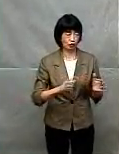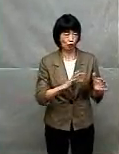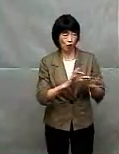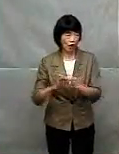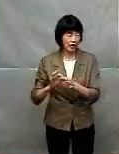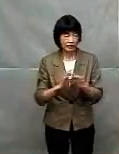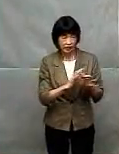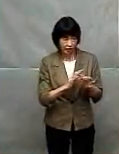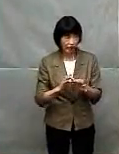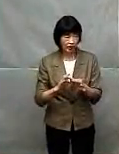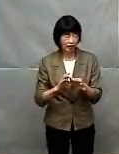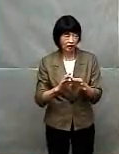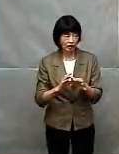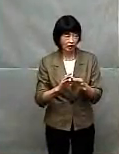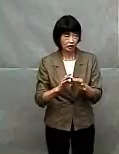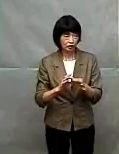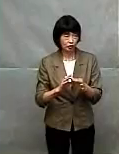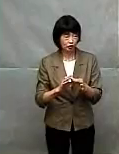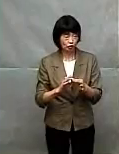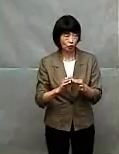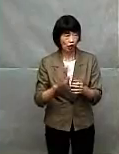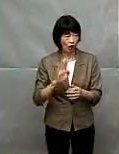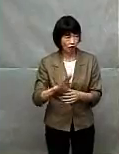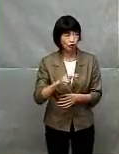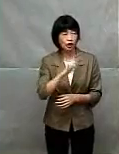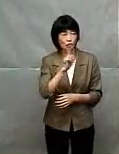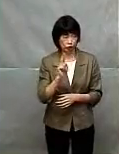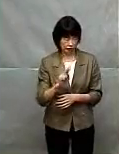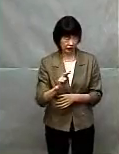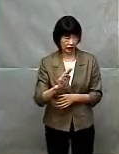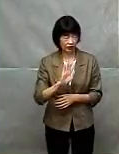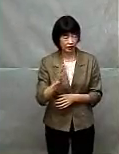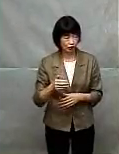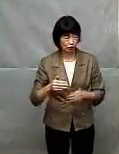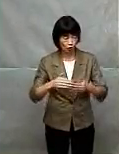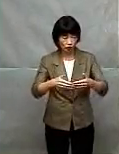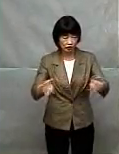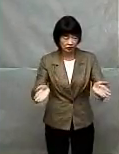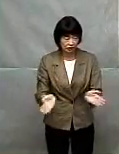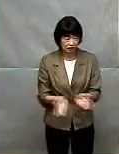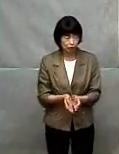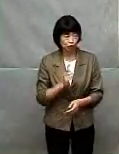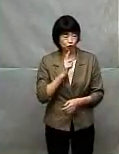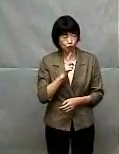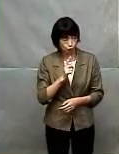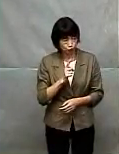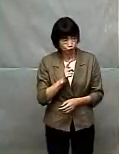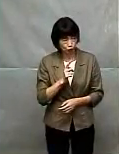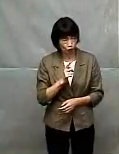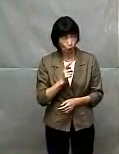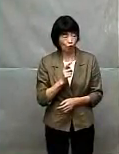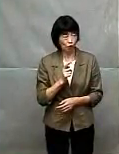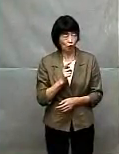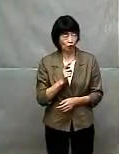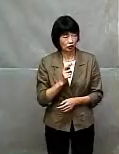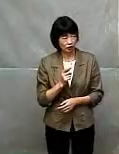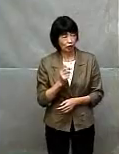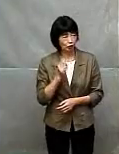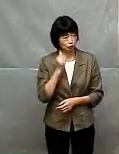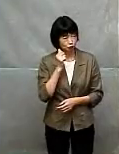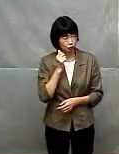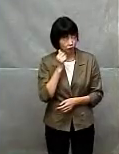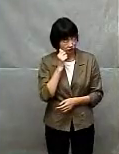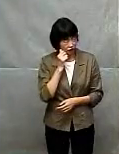かけというのはあり得るかもしれません。ただチームというほどまでには至らないのかなというふうに思います